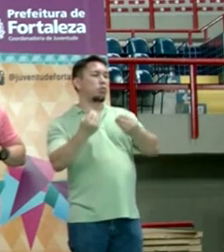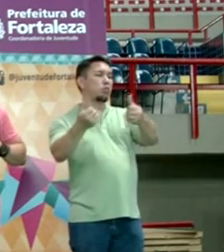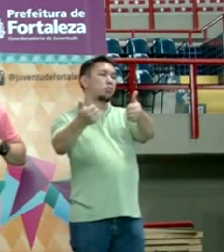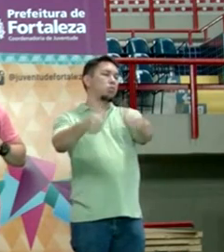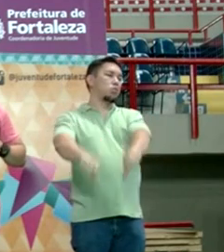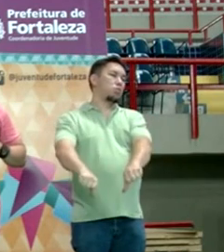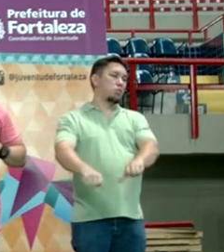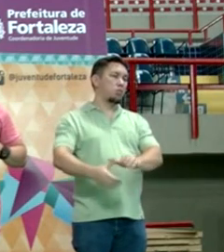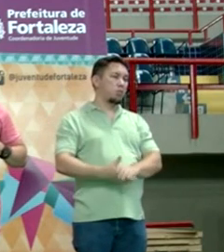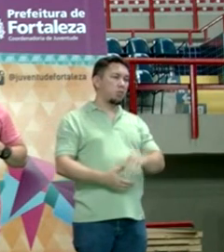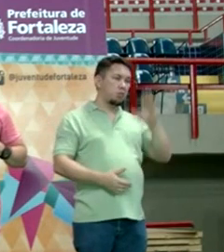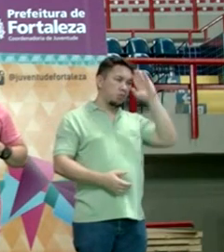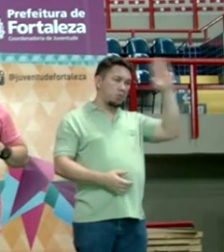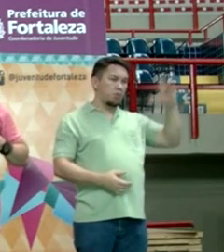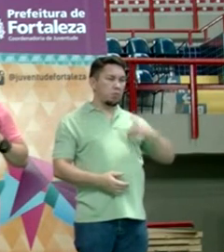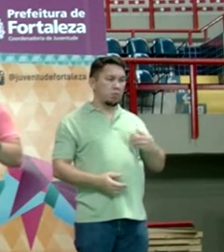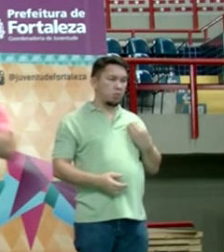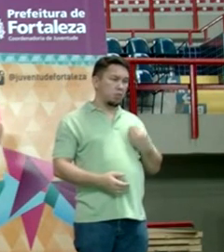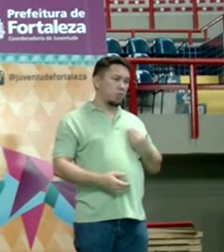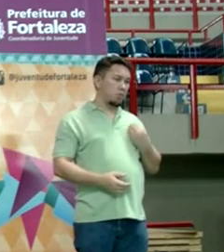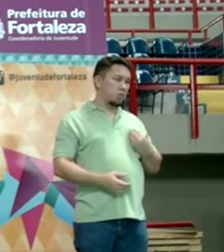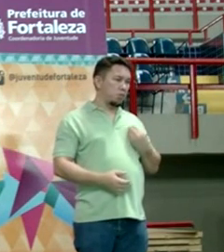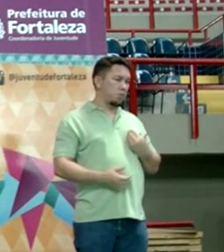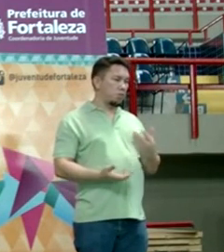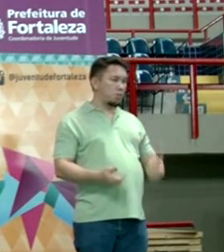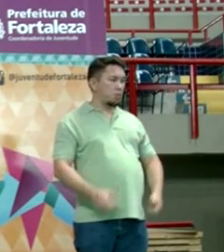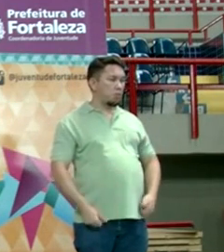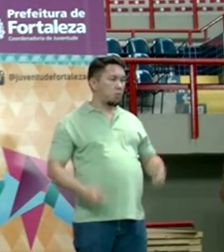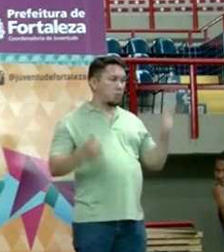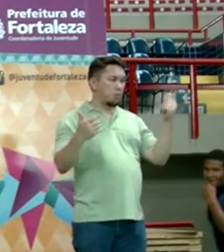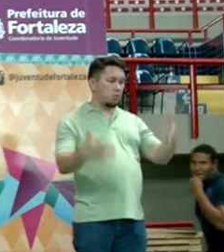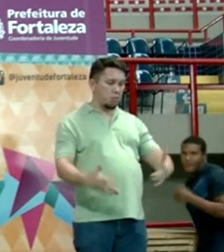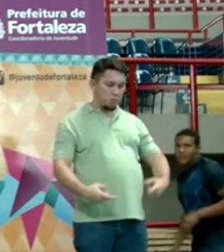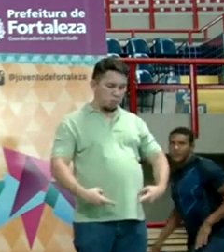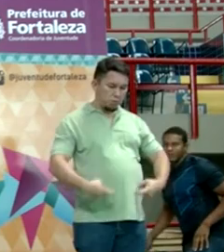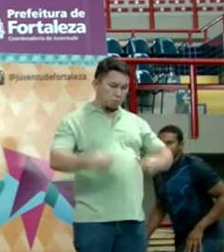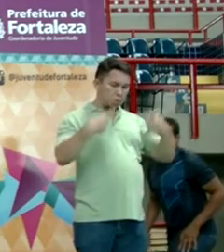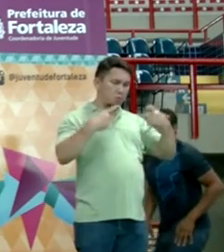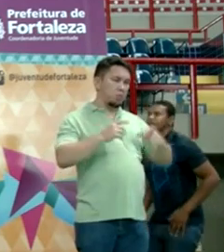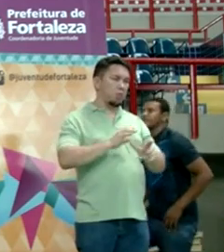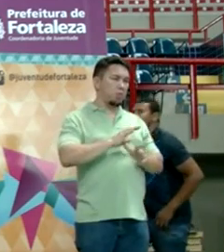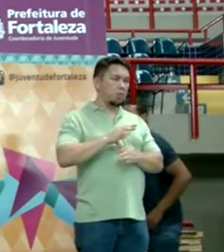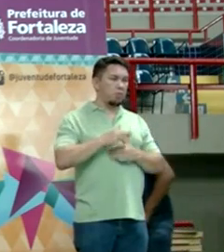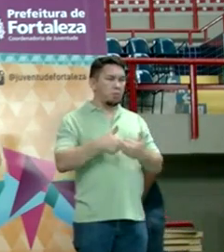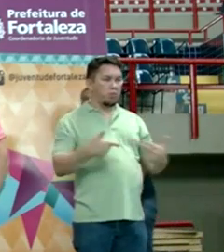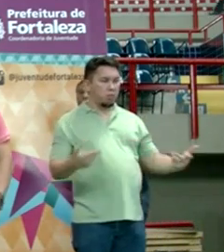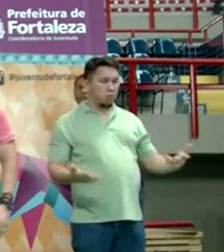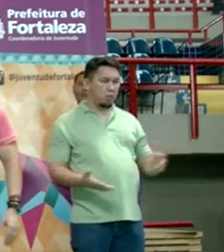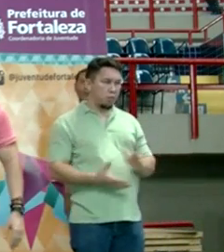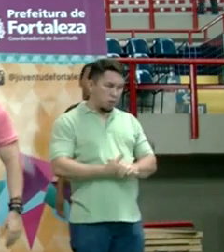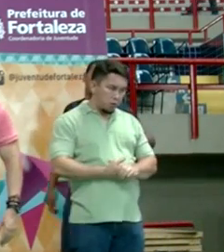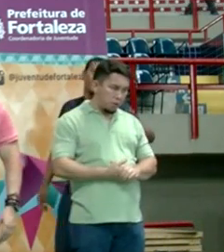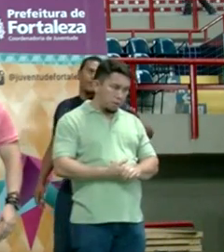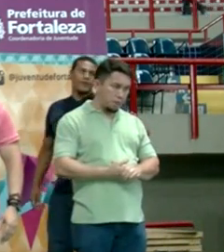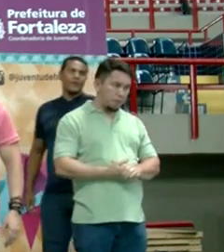em decadência? O principal motivo da União Soviética, além de gasto militar, corrupção.